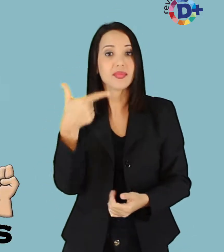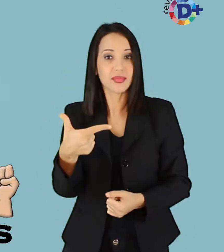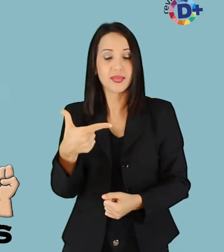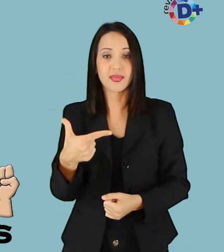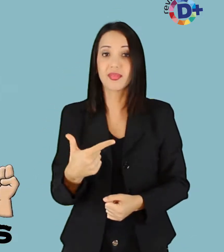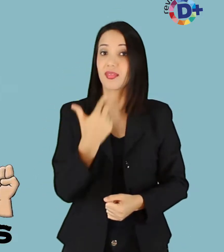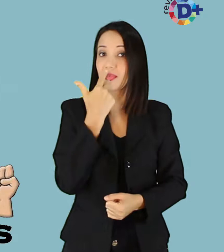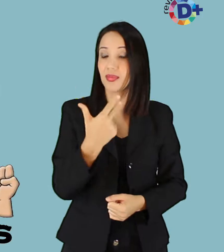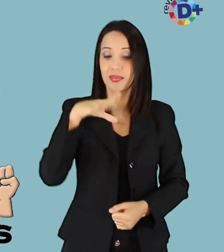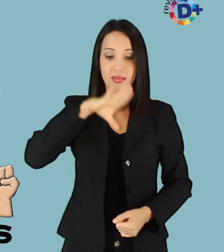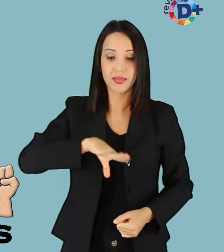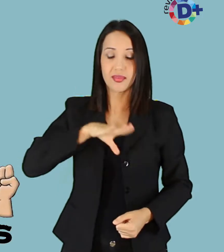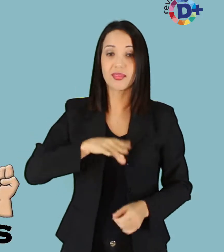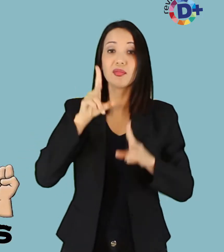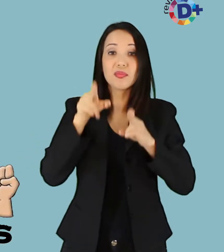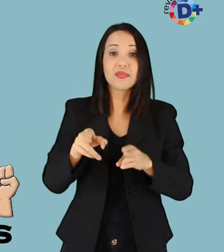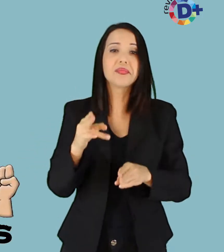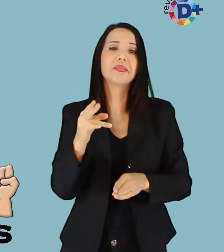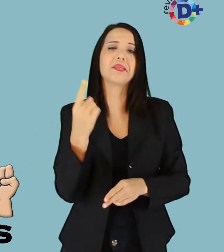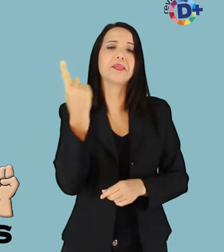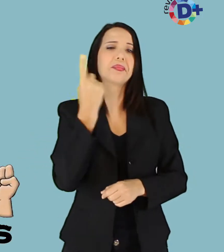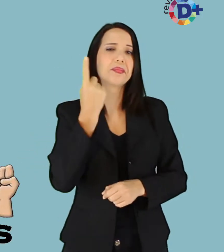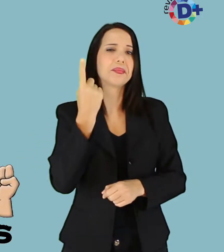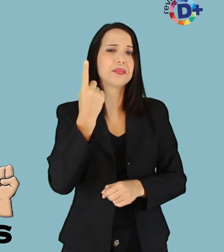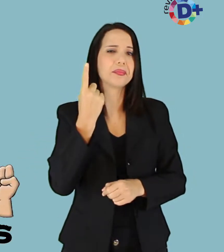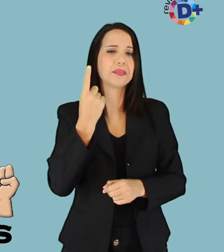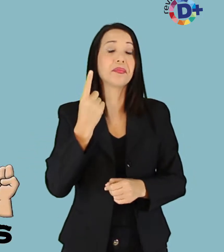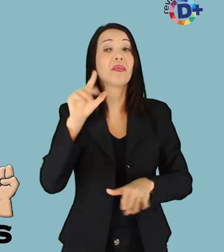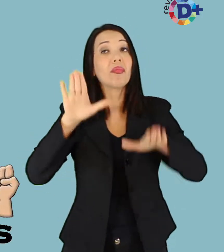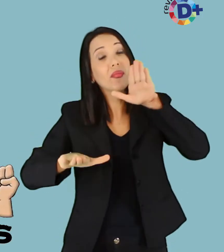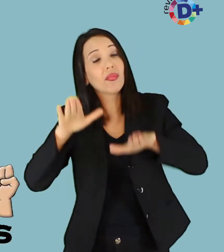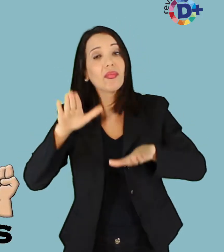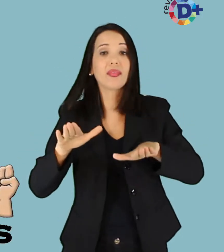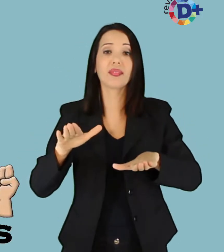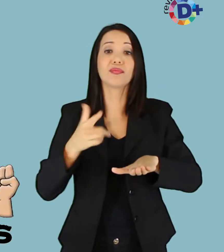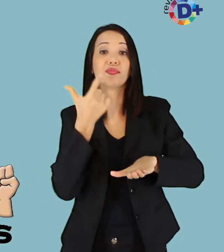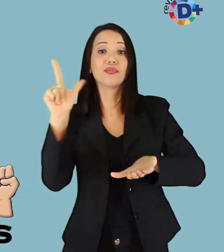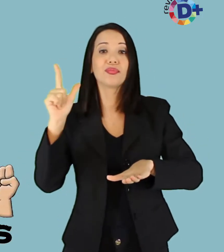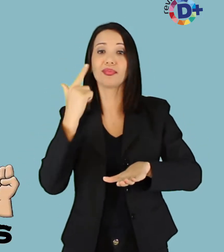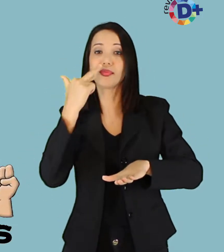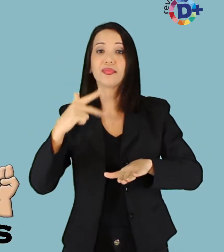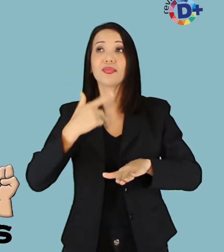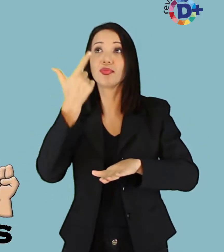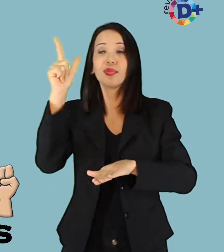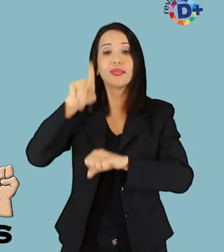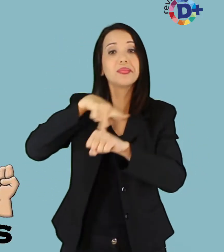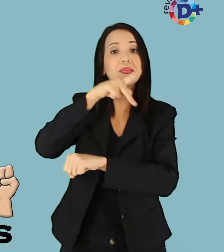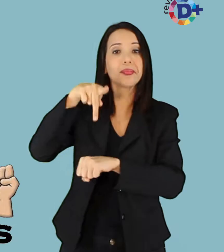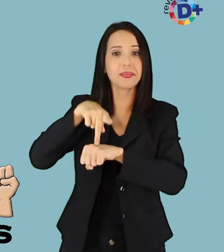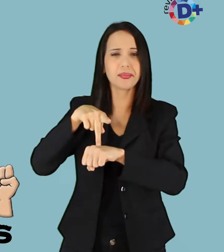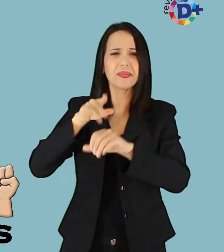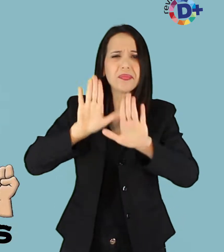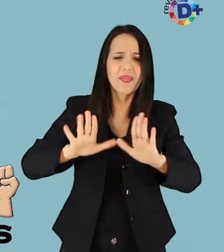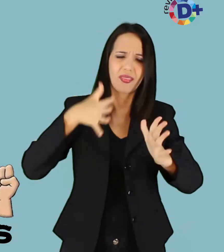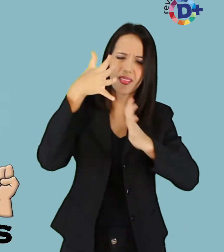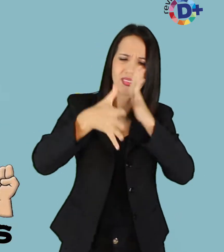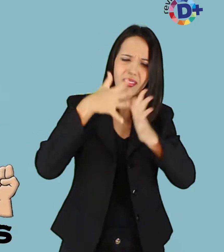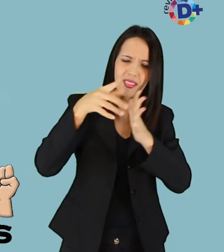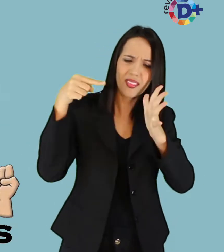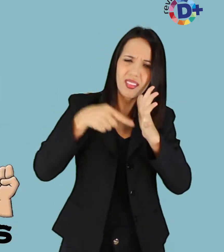portuguesa, como se fosse a primeira, às vezes inclusive uma língua estrangeira. Porém, sua língua, a de